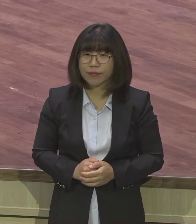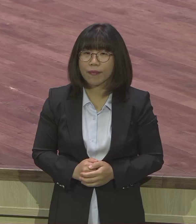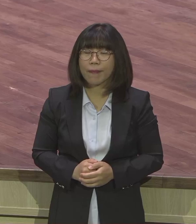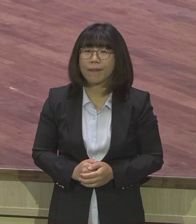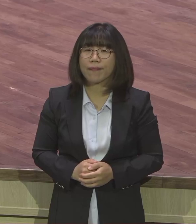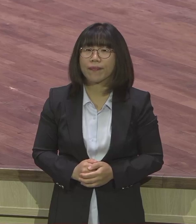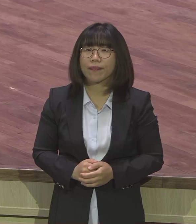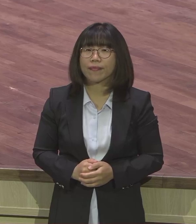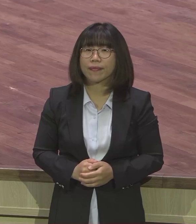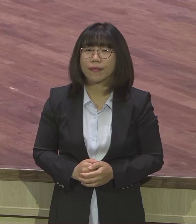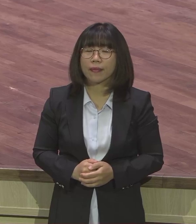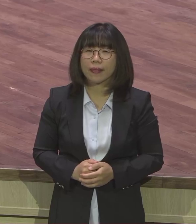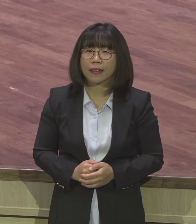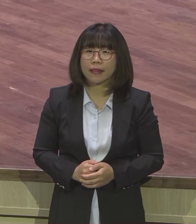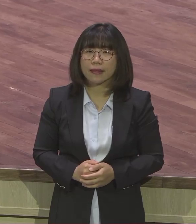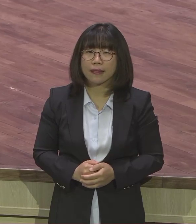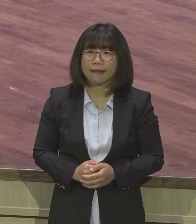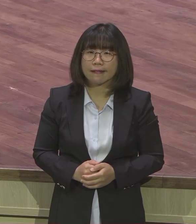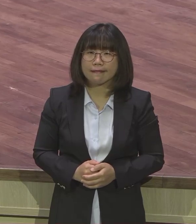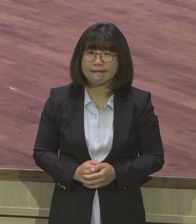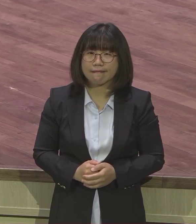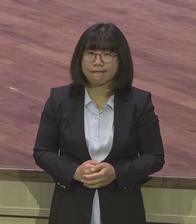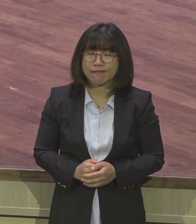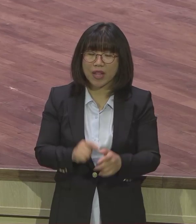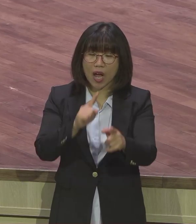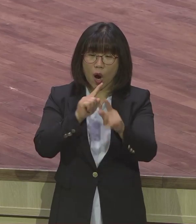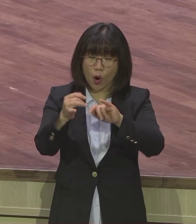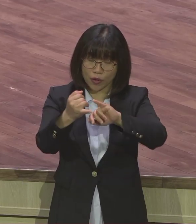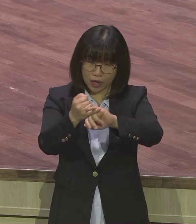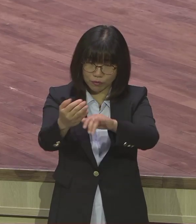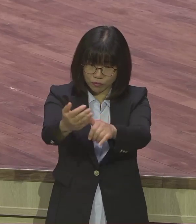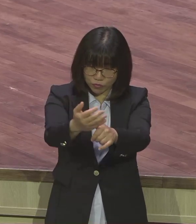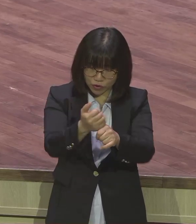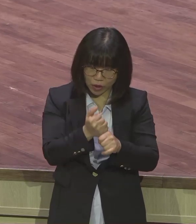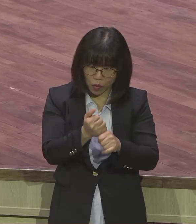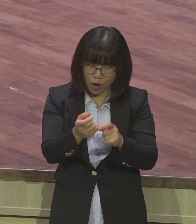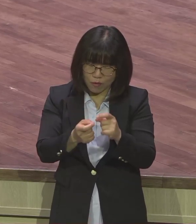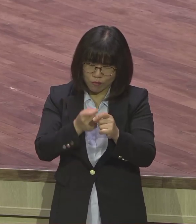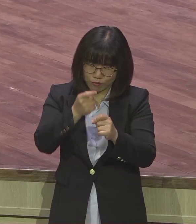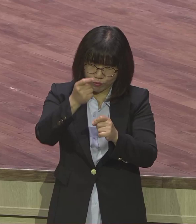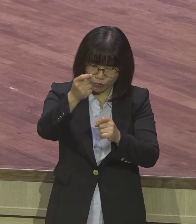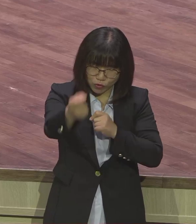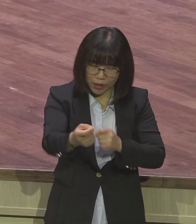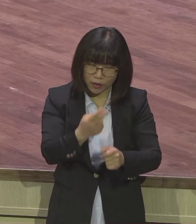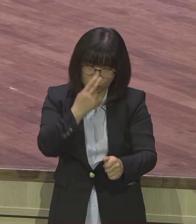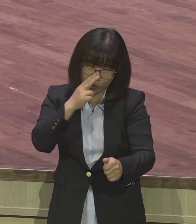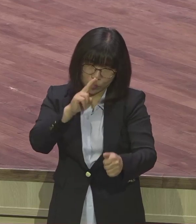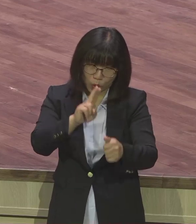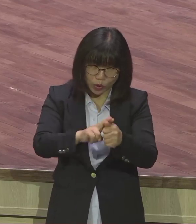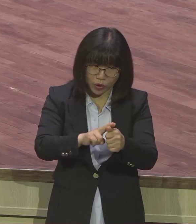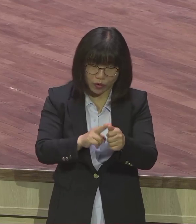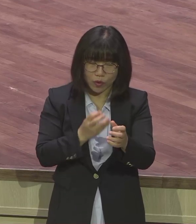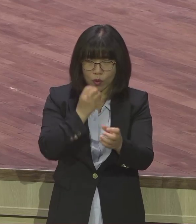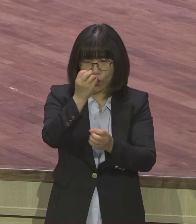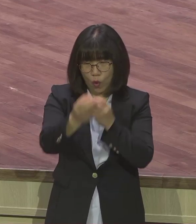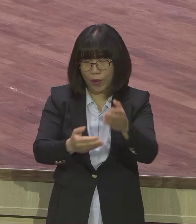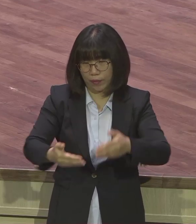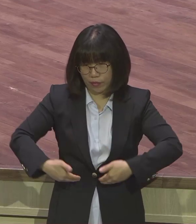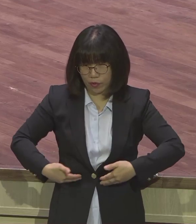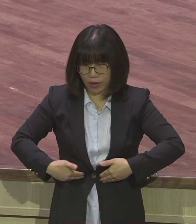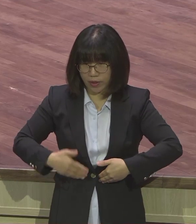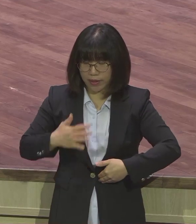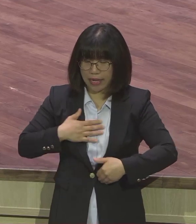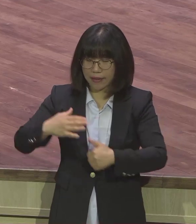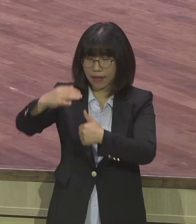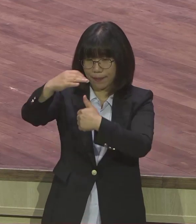여러분이요 정말로 언약 잡고 무한 도전하는 이런 고백을 한번 해보시기 바랍니다. 이 교회를 위해서 내가 맡긴